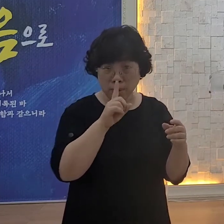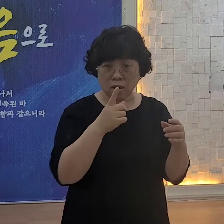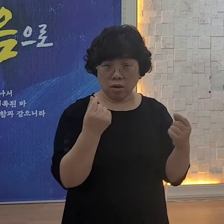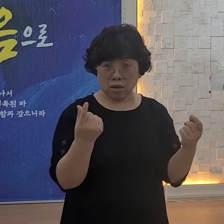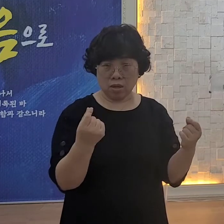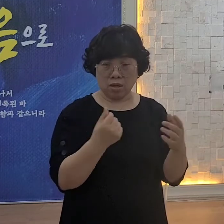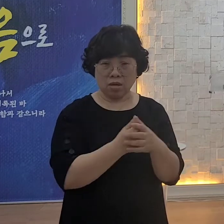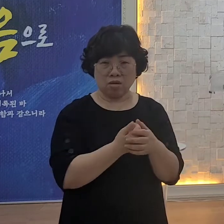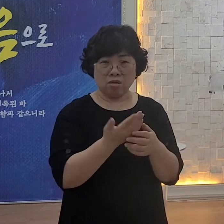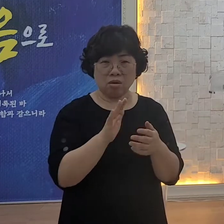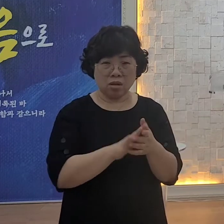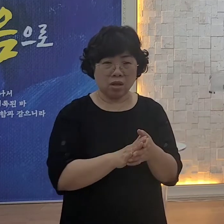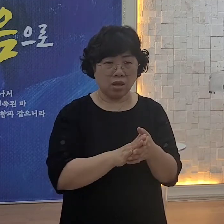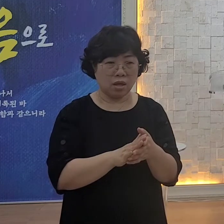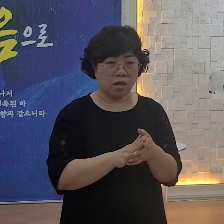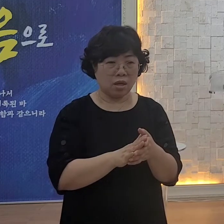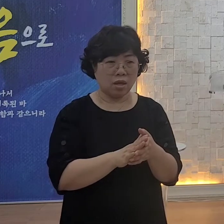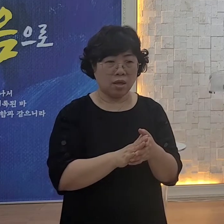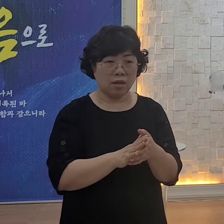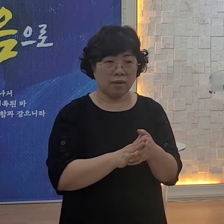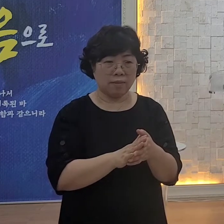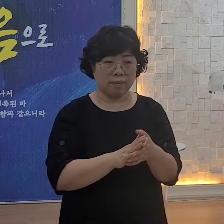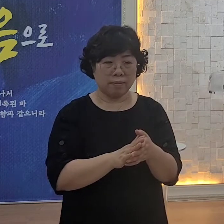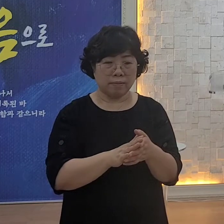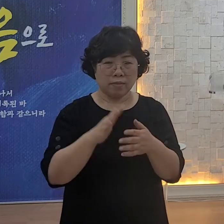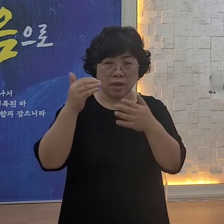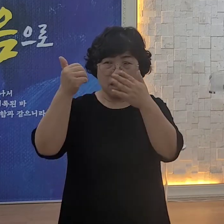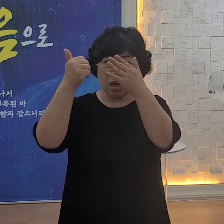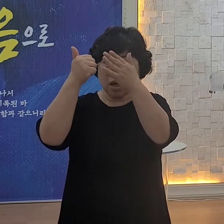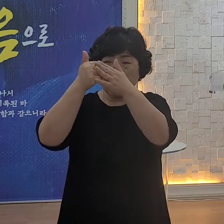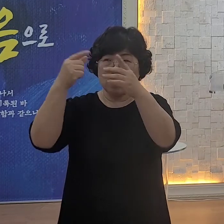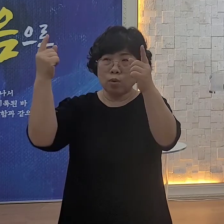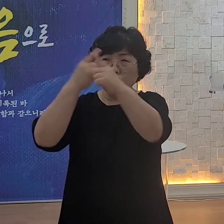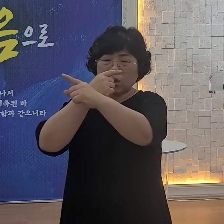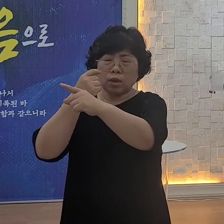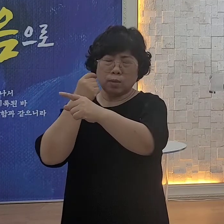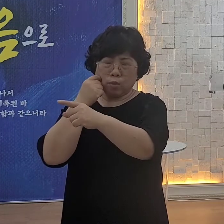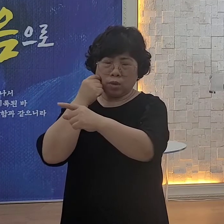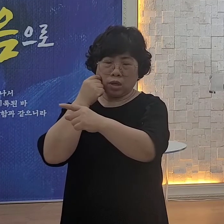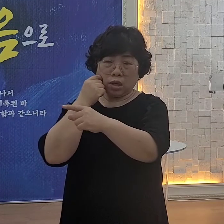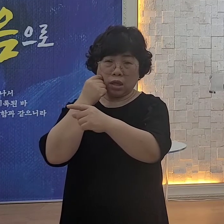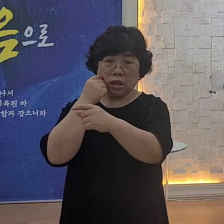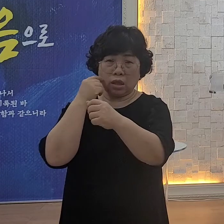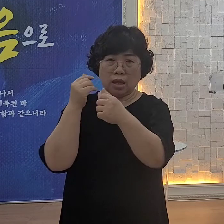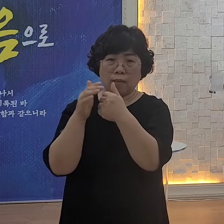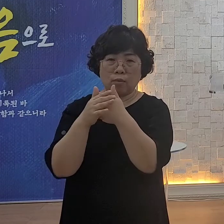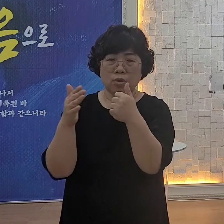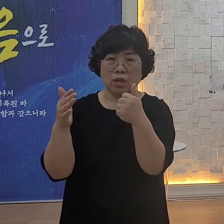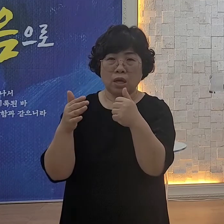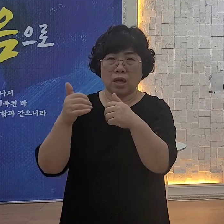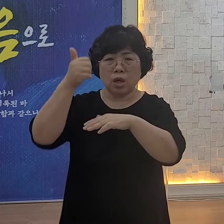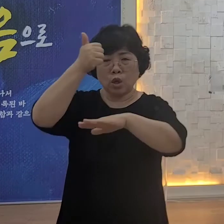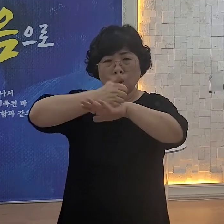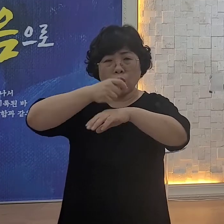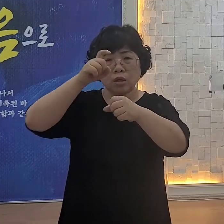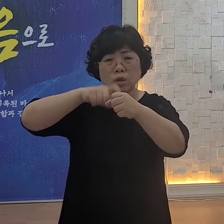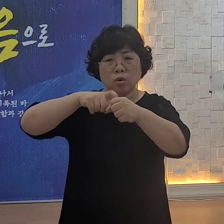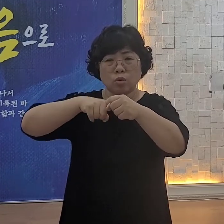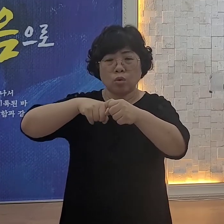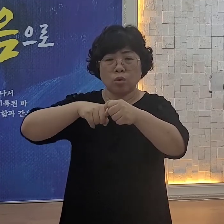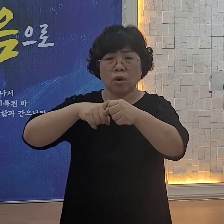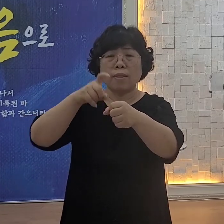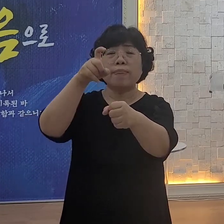바울이요, 그 질병 가진 이거 하나님 안 고쳐주신 그것이 돌이 아니라 떡이었다 라는